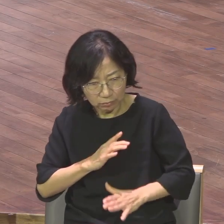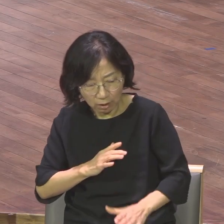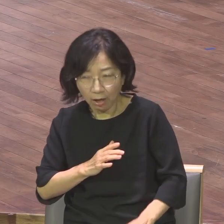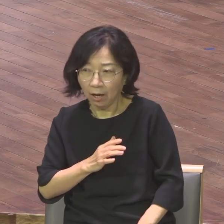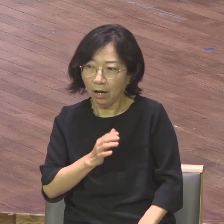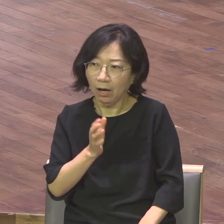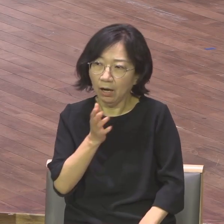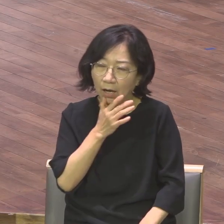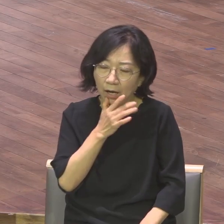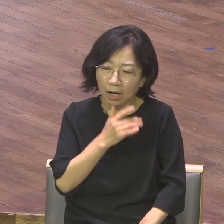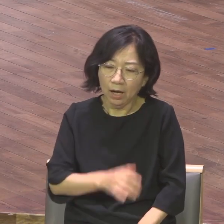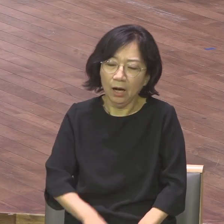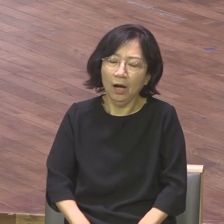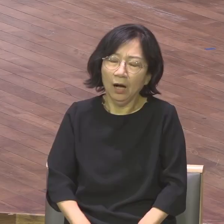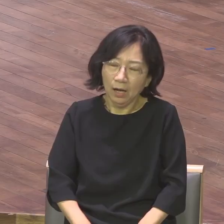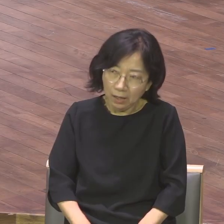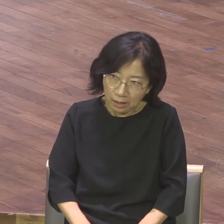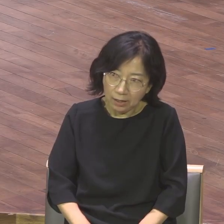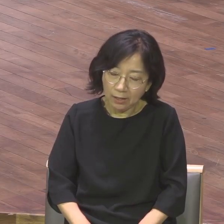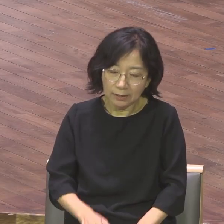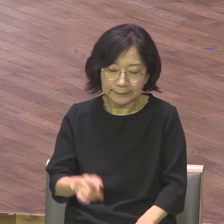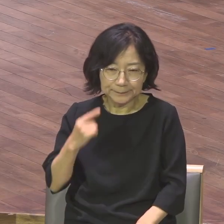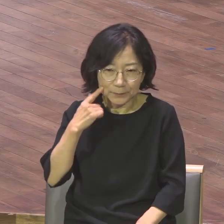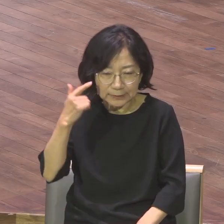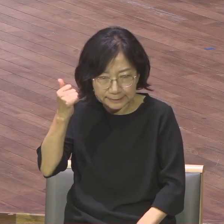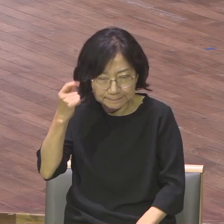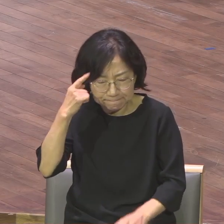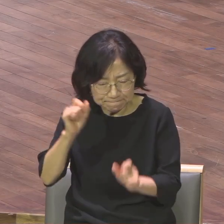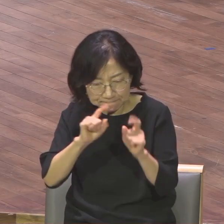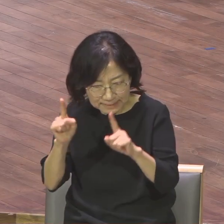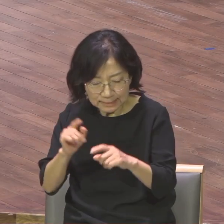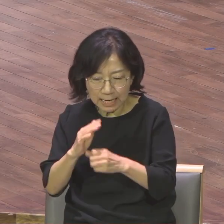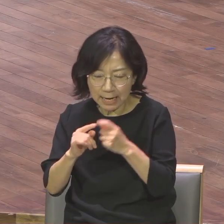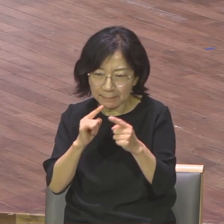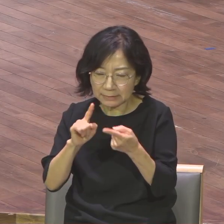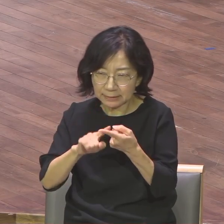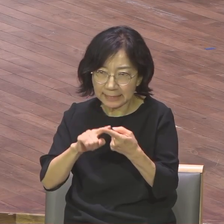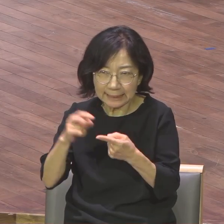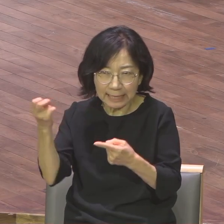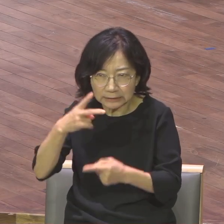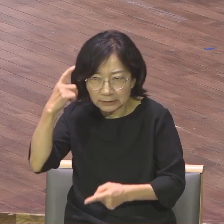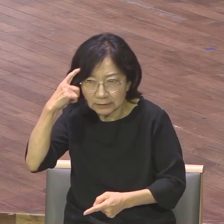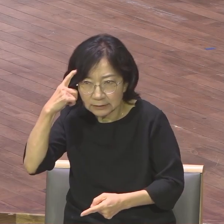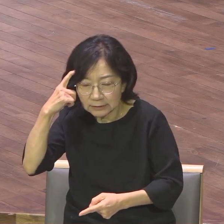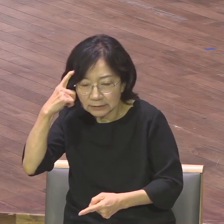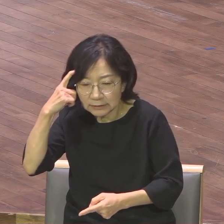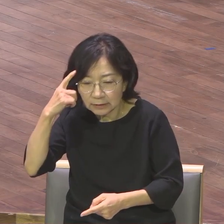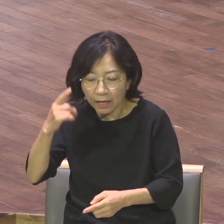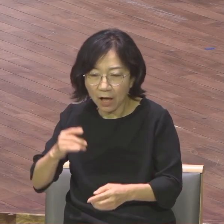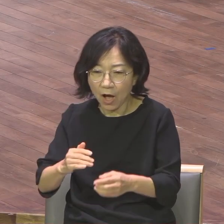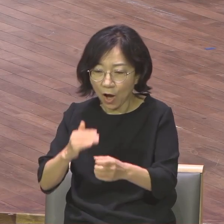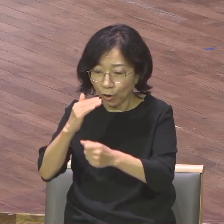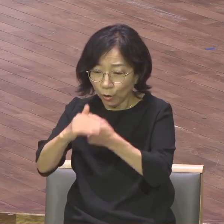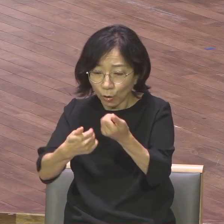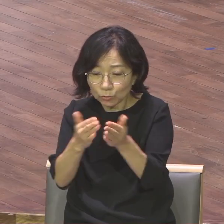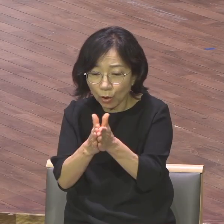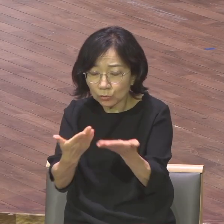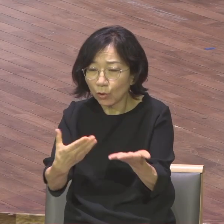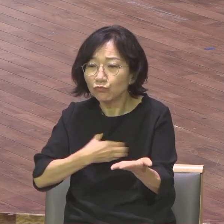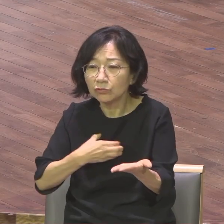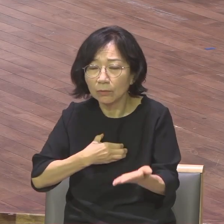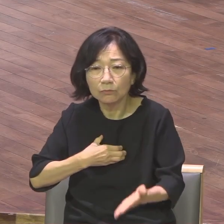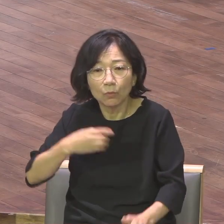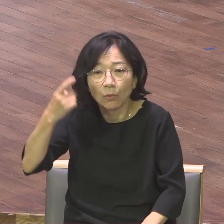바라보는 계기가 됐어요. 성경이 위험한 책이란